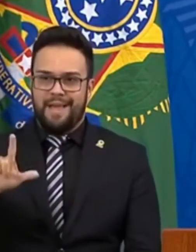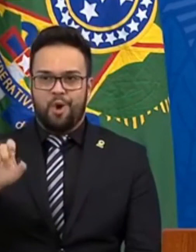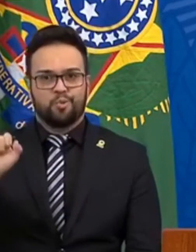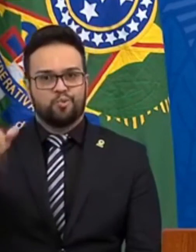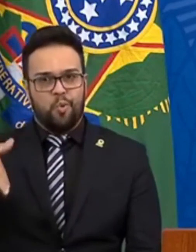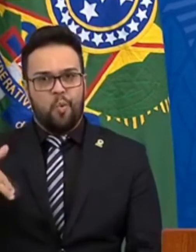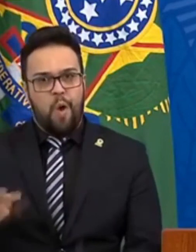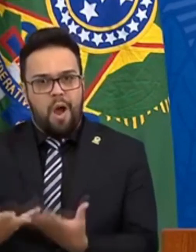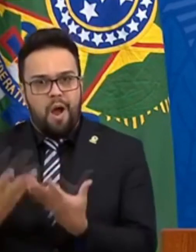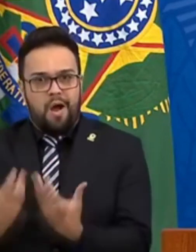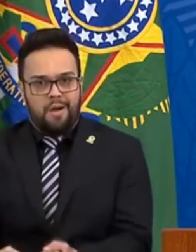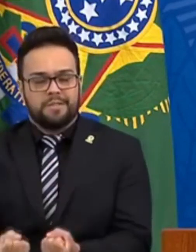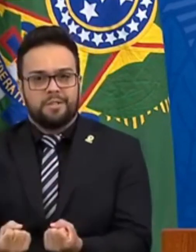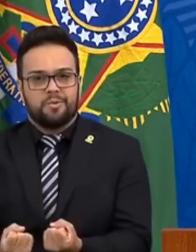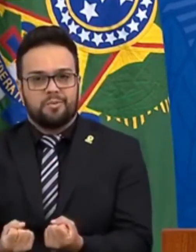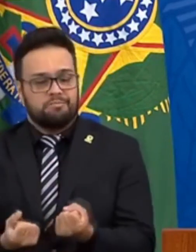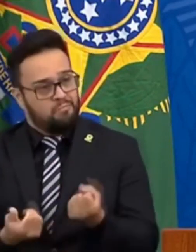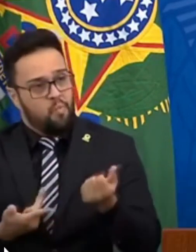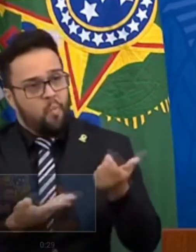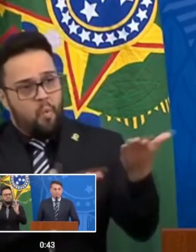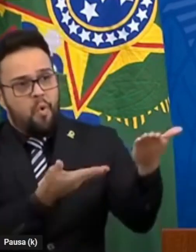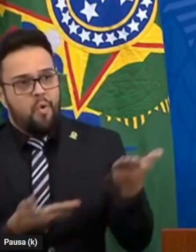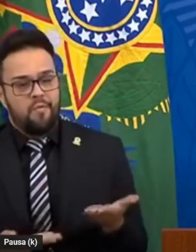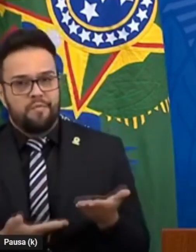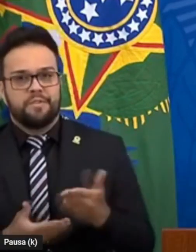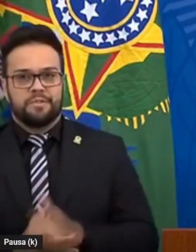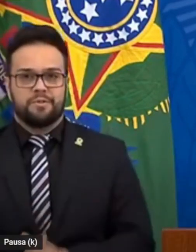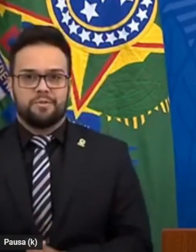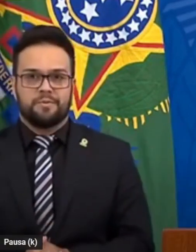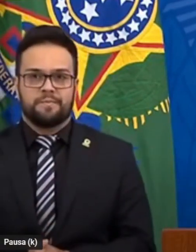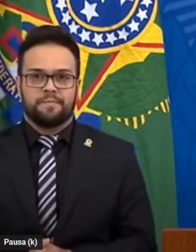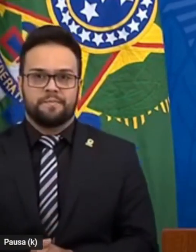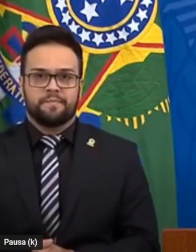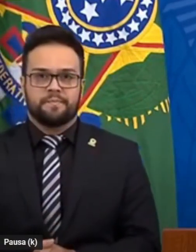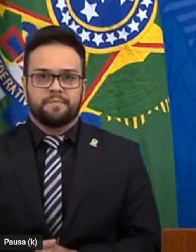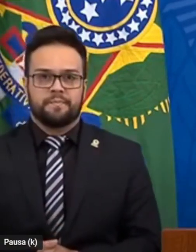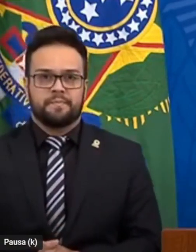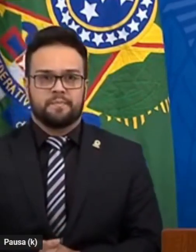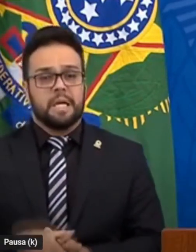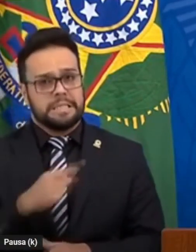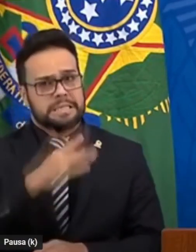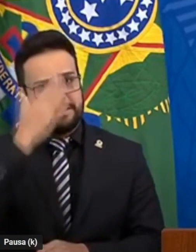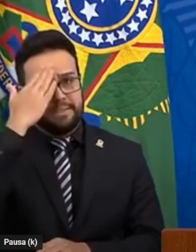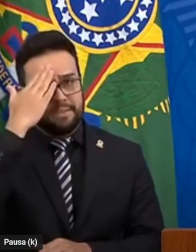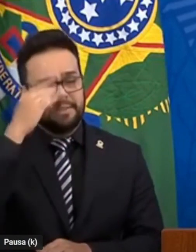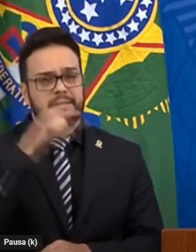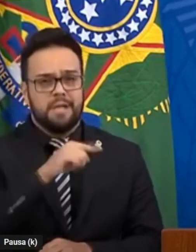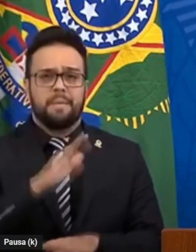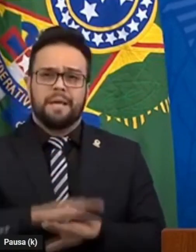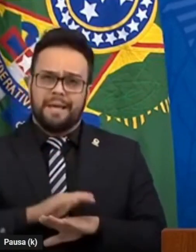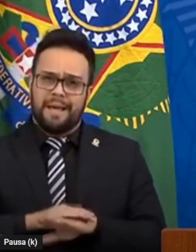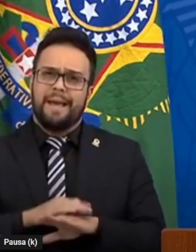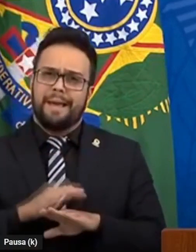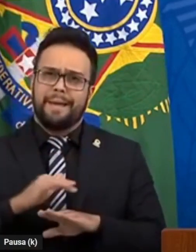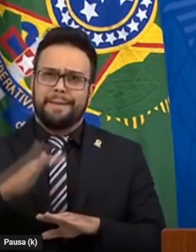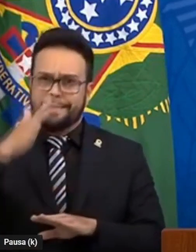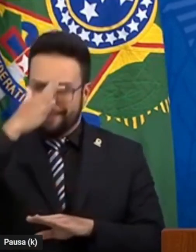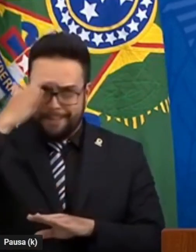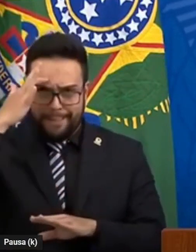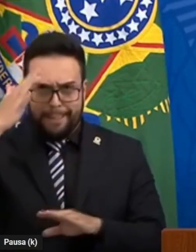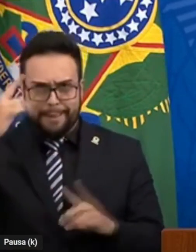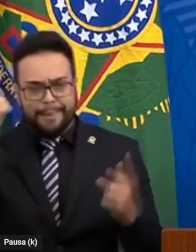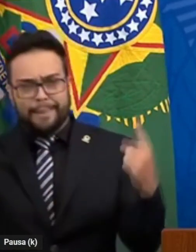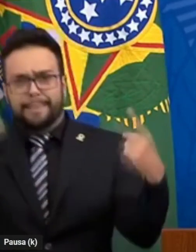aceito e esse convite e ele sabe além do enorme desafio